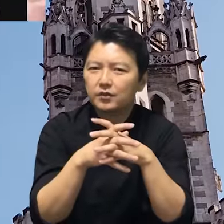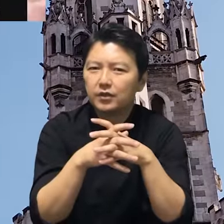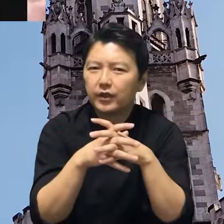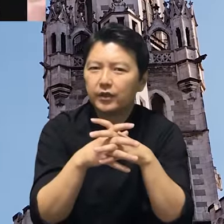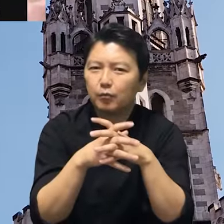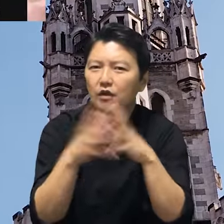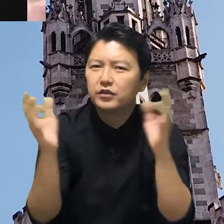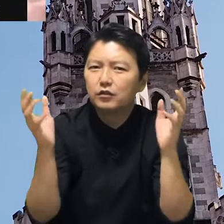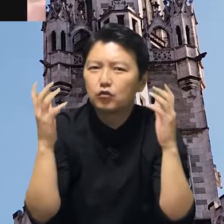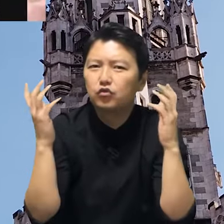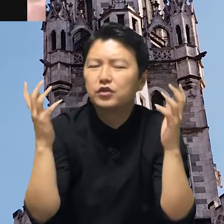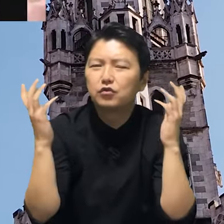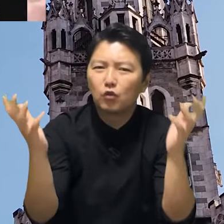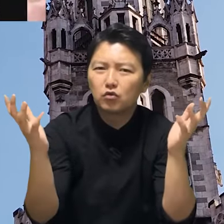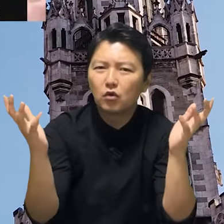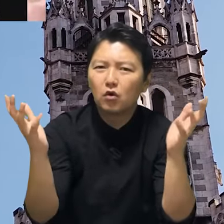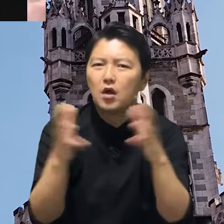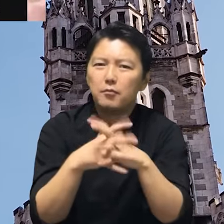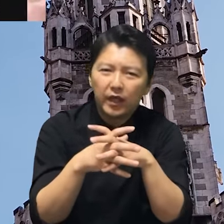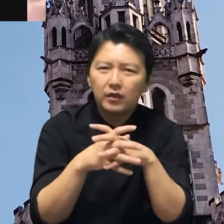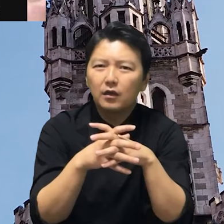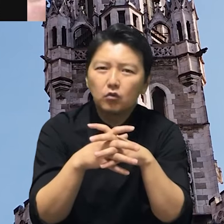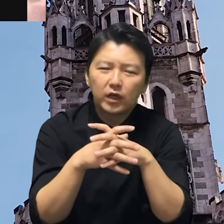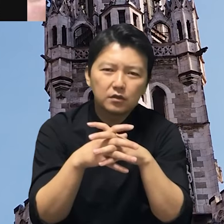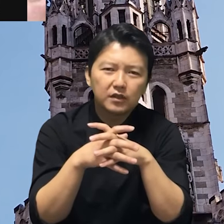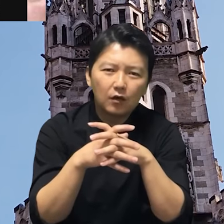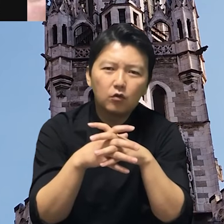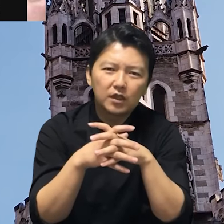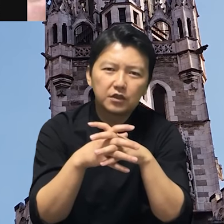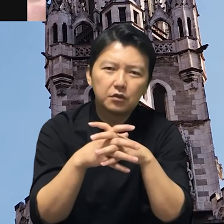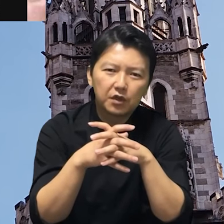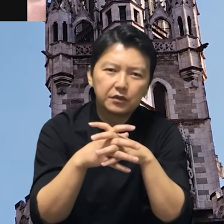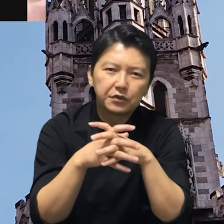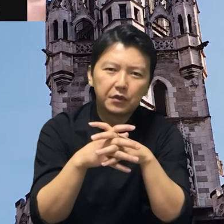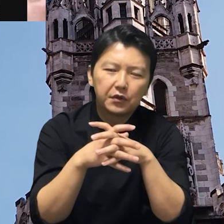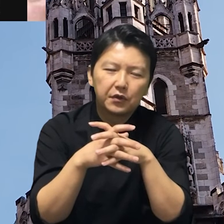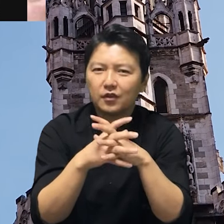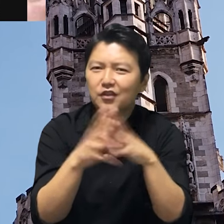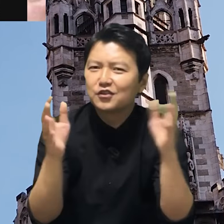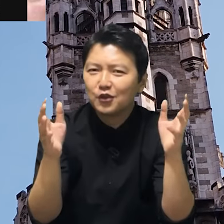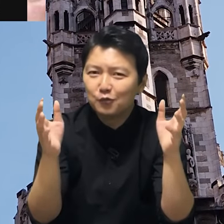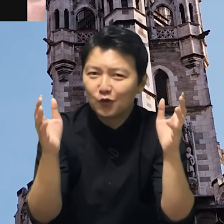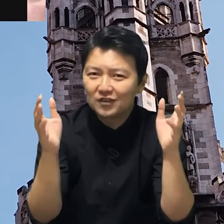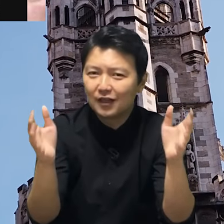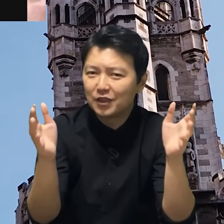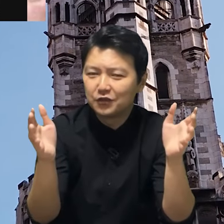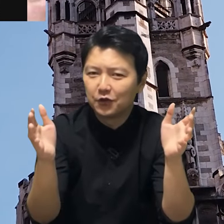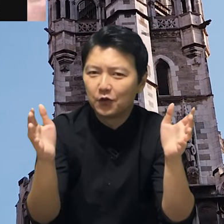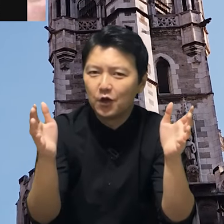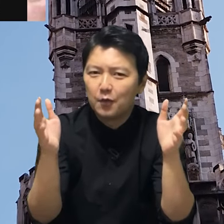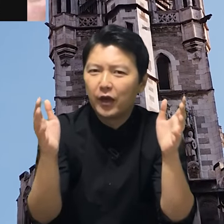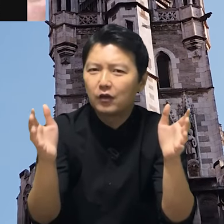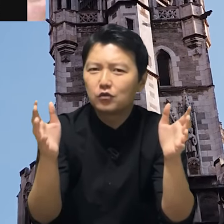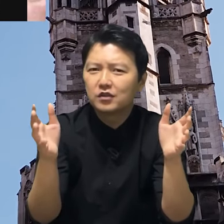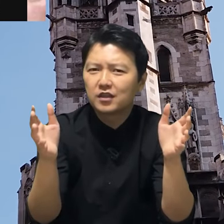비슷했는데 머리를 굴릴 줄 모르고 맨날 욱해서 사고만 치고 다녔죠. 이 정복 드라마는요 배우들을